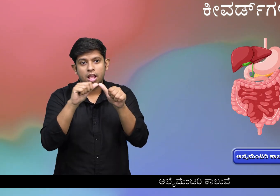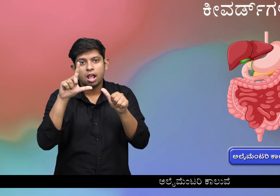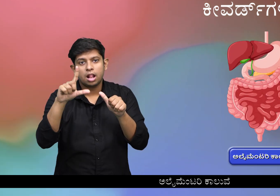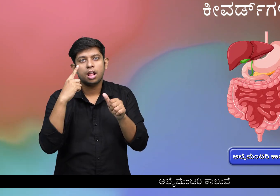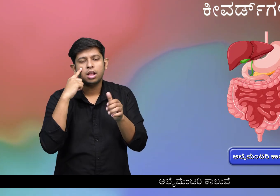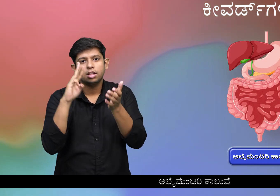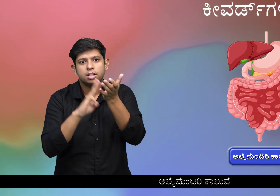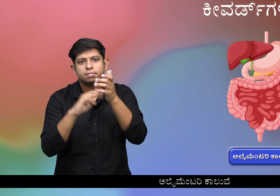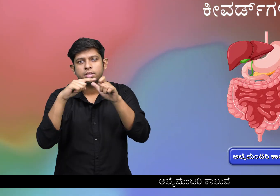ಅಲೈವ್ಮೆಂಟರಿ ಕಾಲುವೆ,